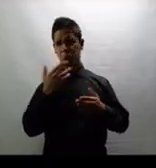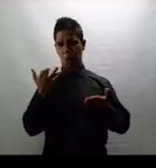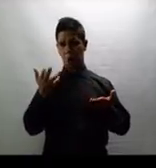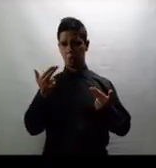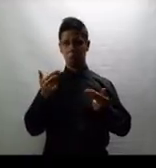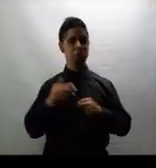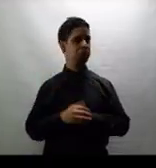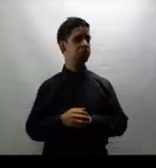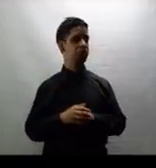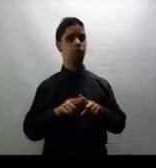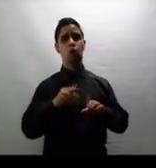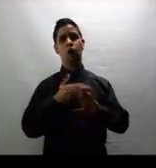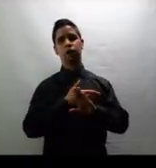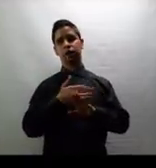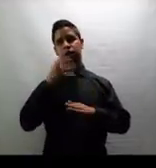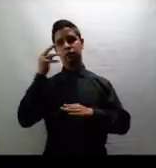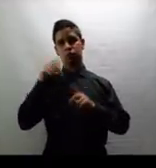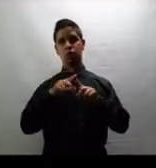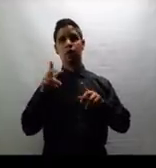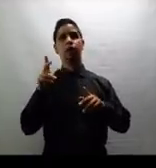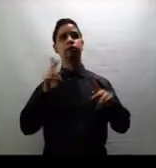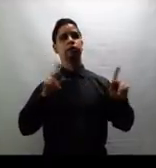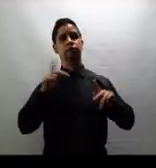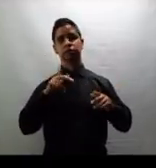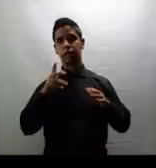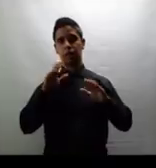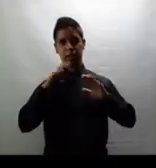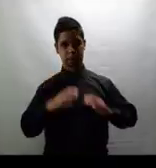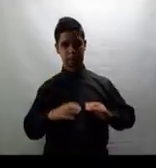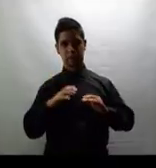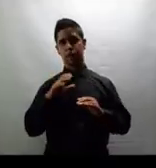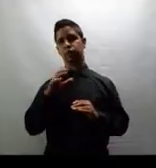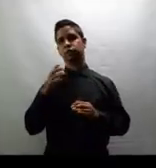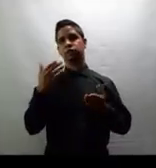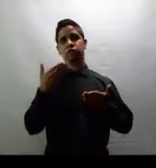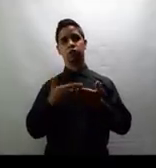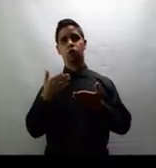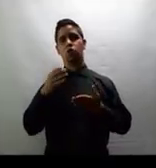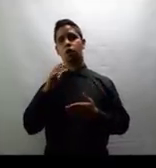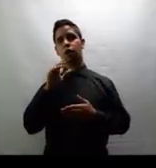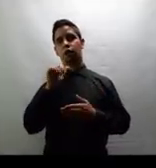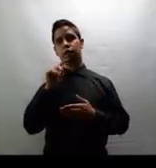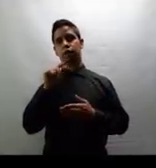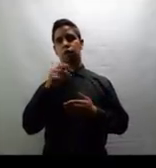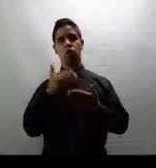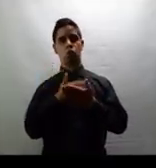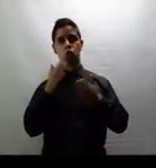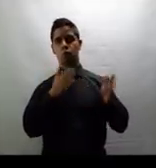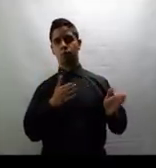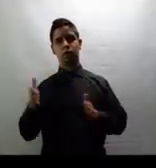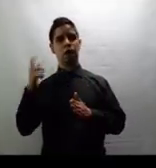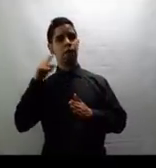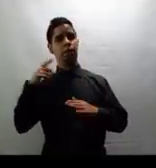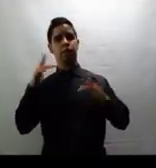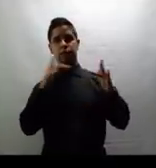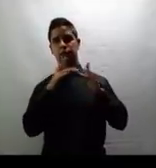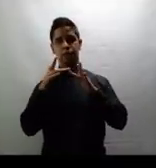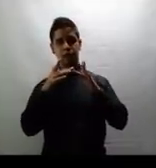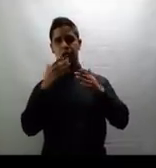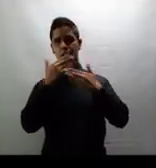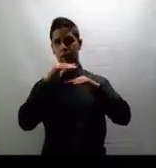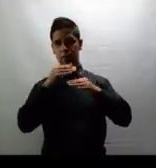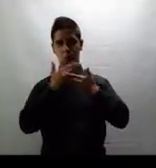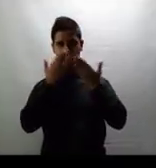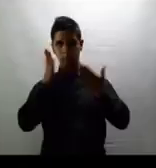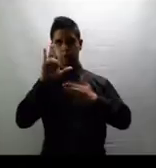migrante y no para clientes de directv llegó el eitc y en ti el nuevo plan de telefonía e internet ilimitado para tu hogar